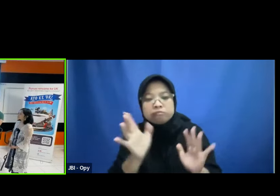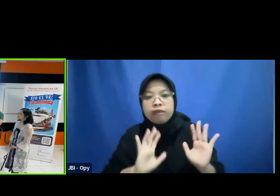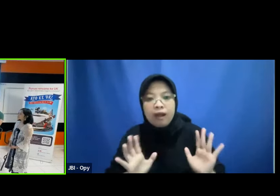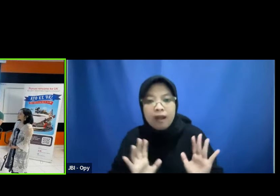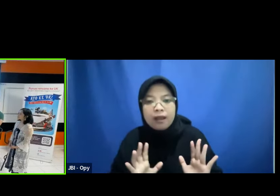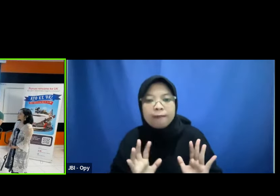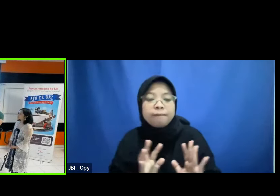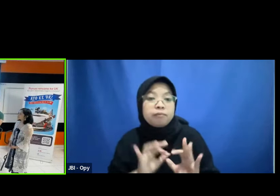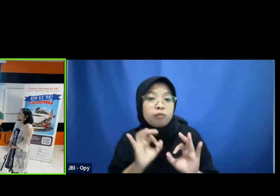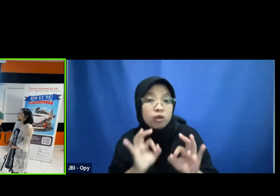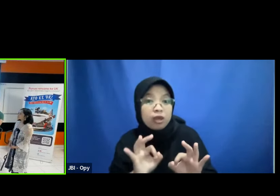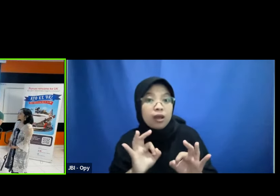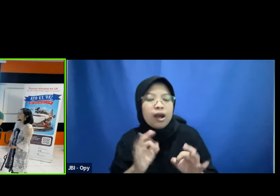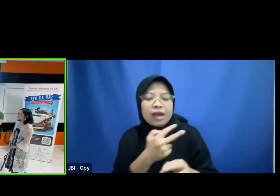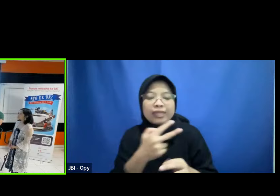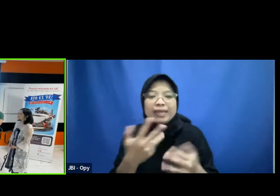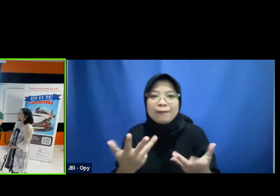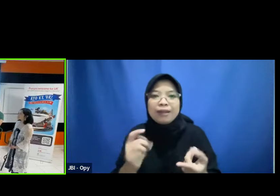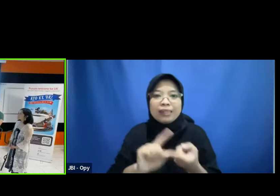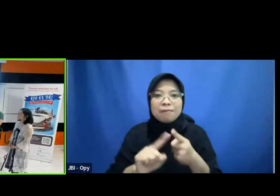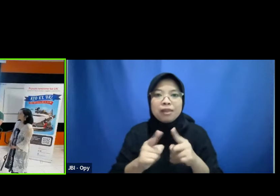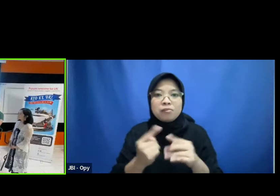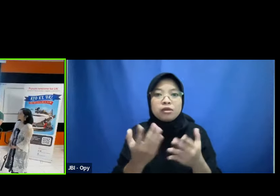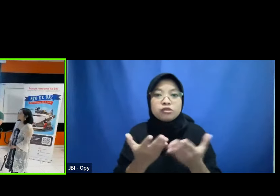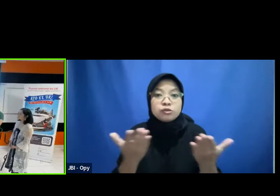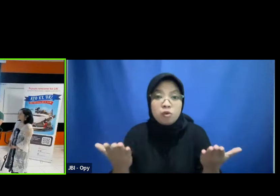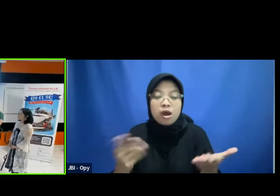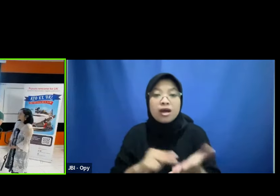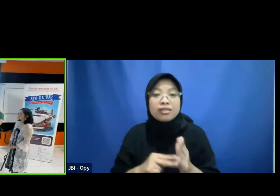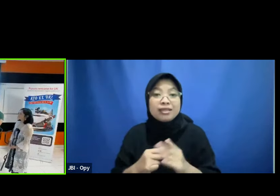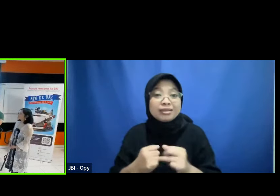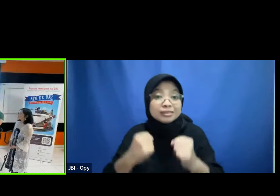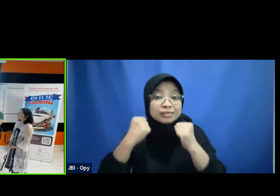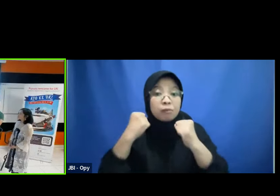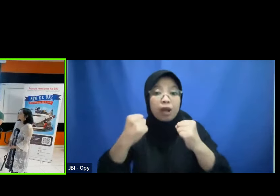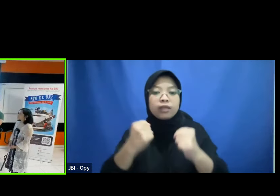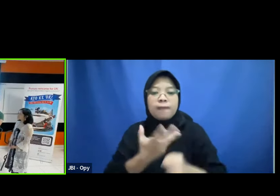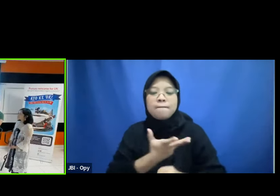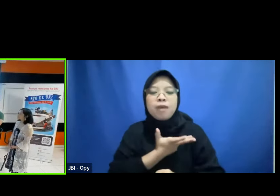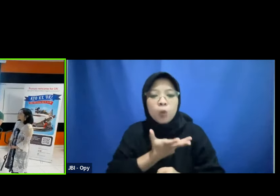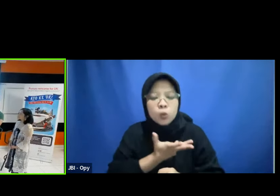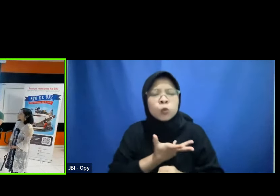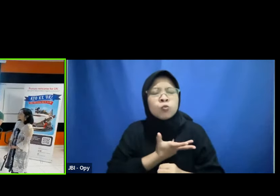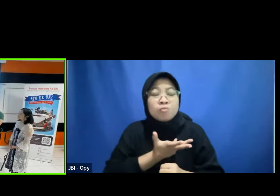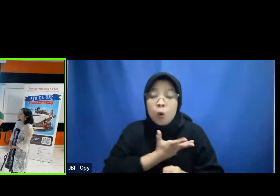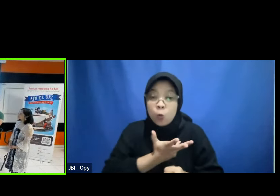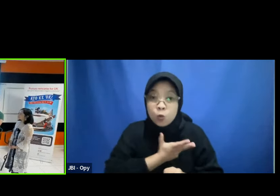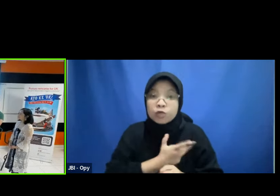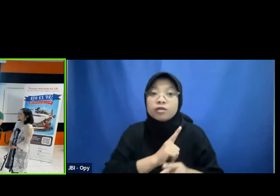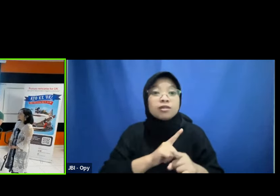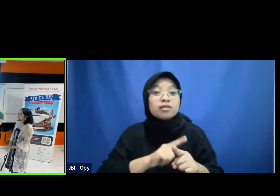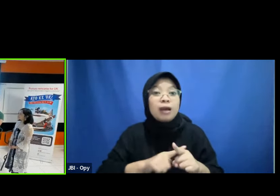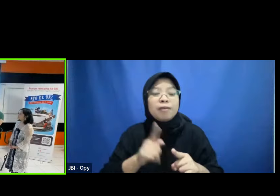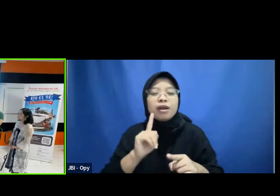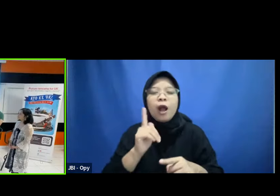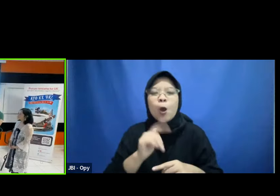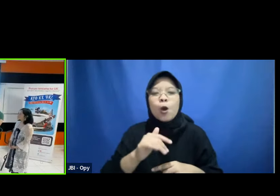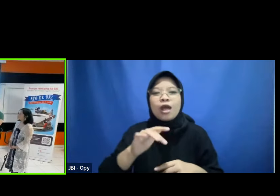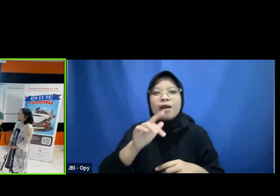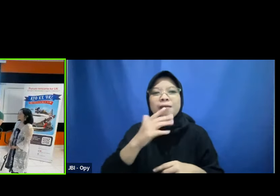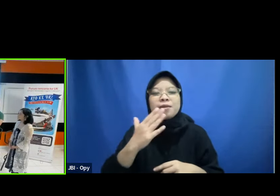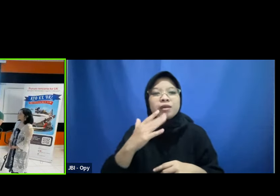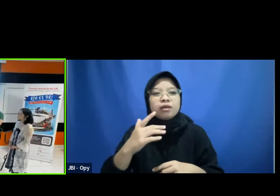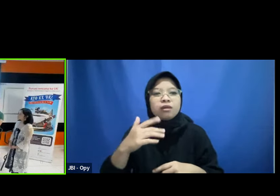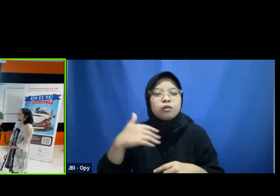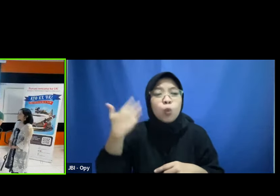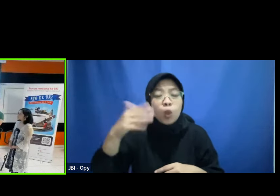Ee artinya gini teman-teman tentu kita semangat ya pengin banget gitu ya tapi sesuatu yang berlebihan itu biasanya ya